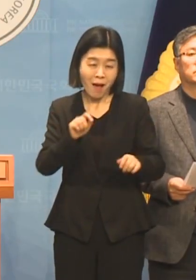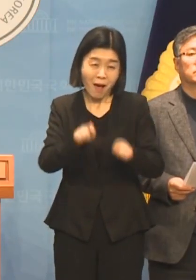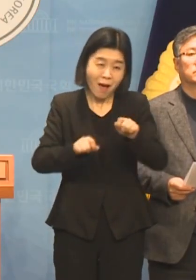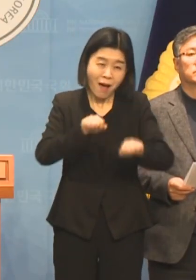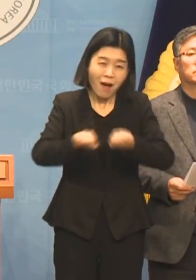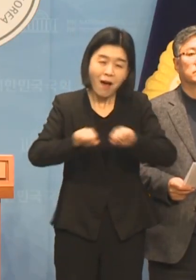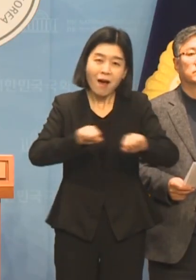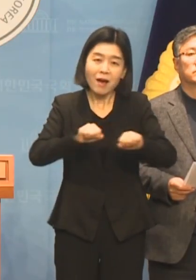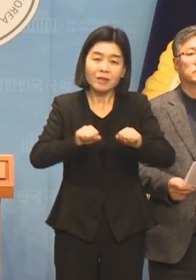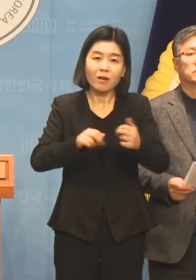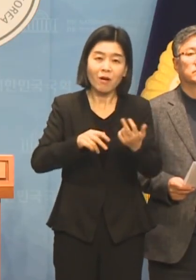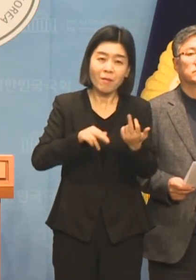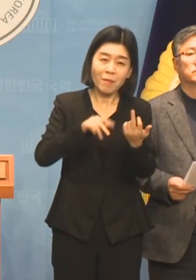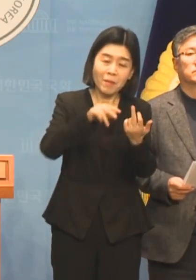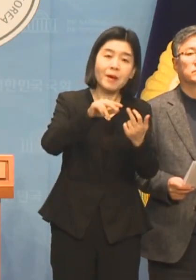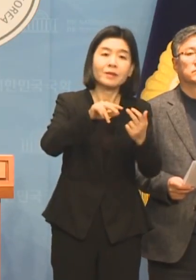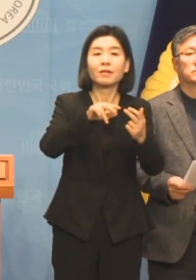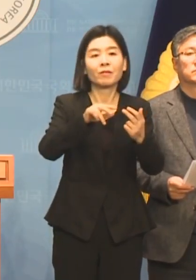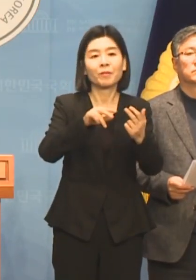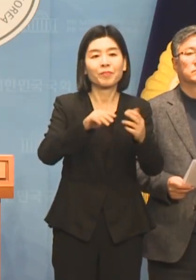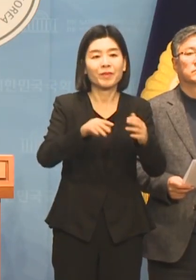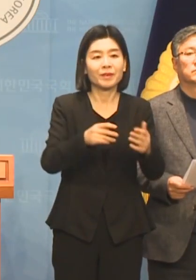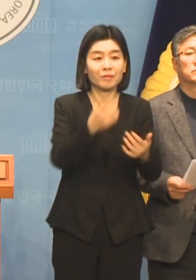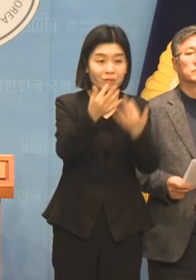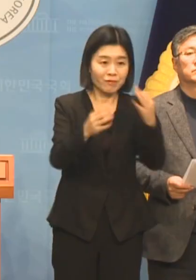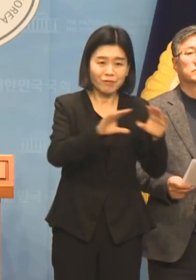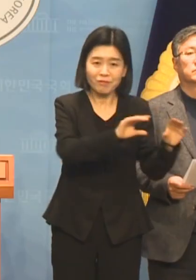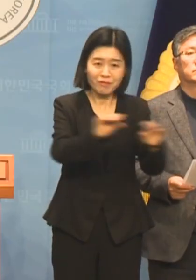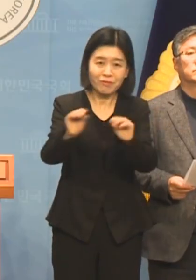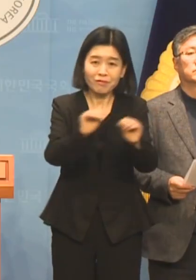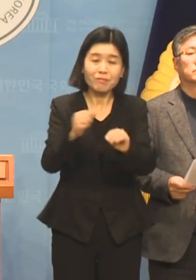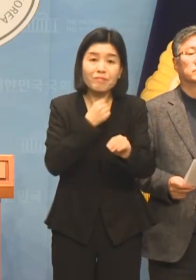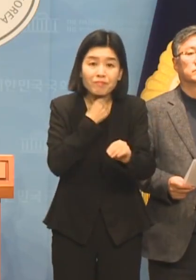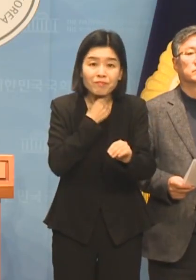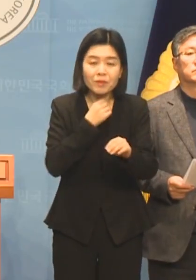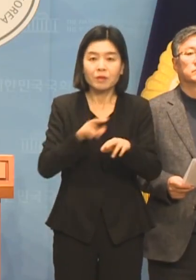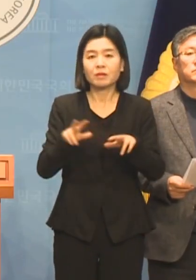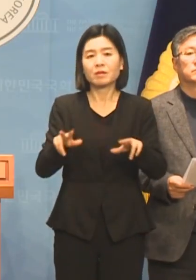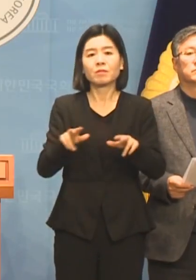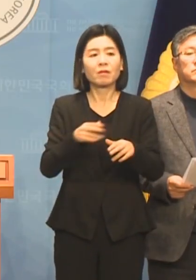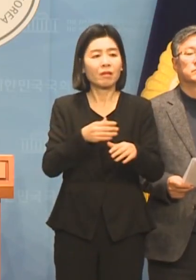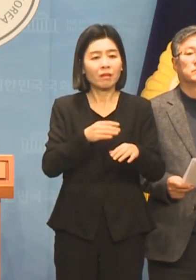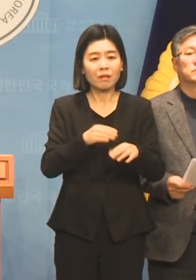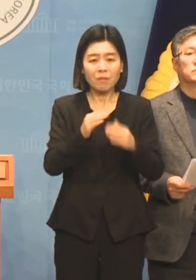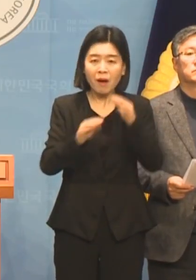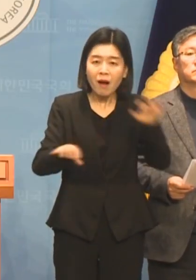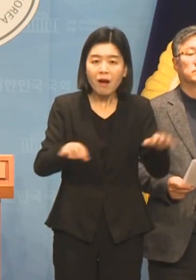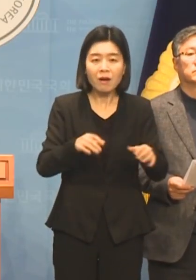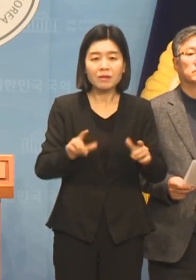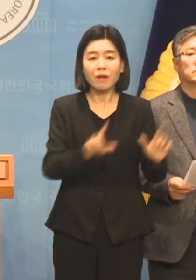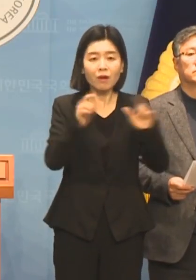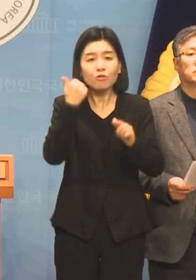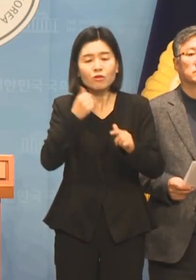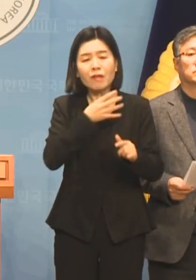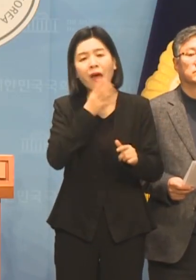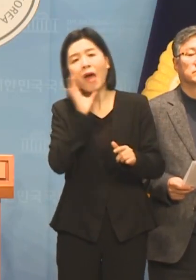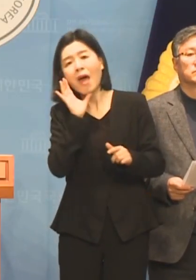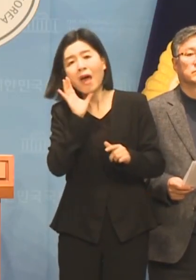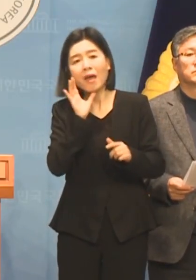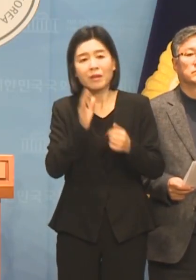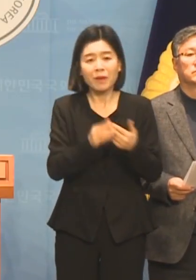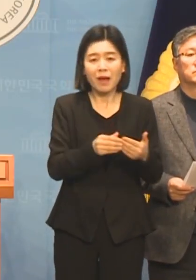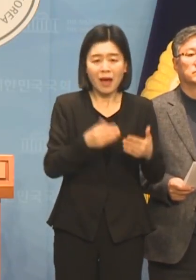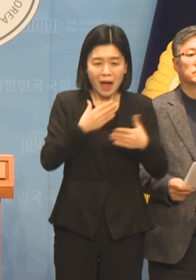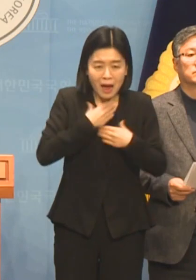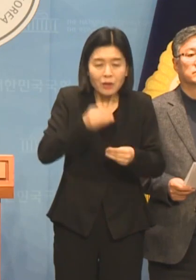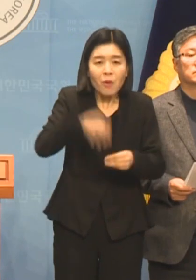경우에는 모든 공무원들이 고령화된 노인들을 마을에서 안전한 곳으로 대피시키거나 요양병원에 누워 계신